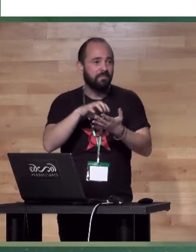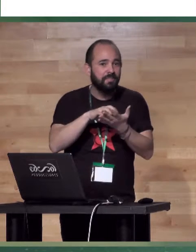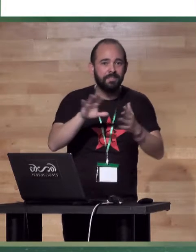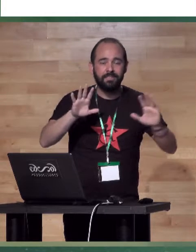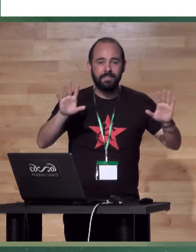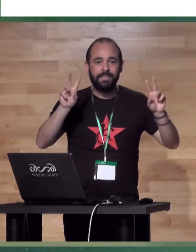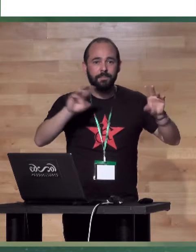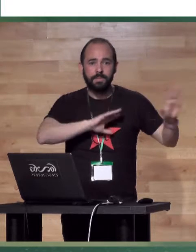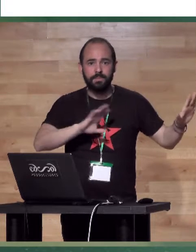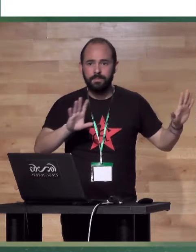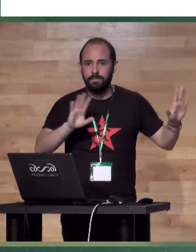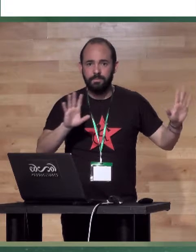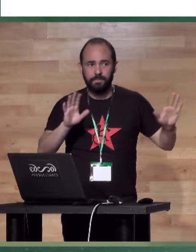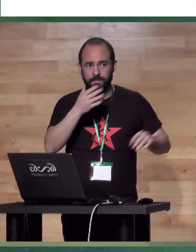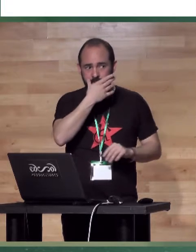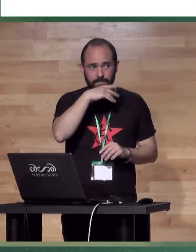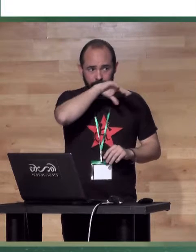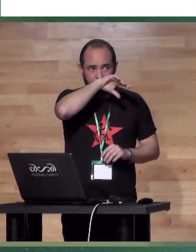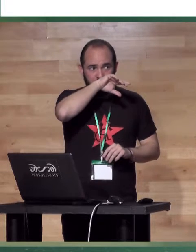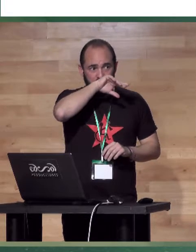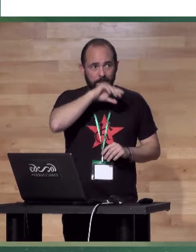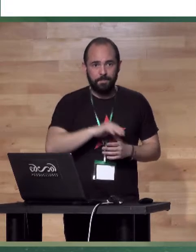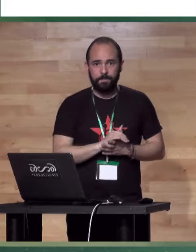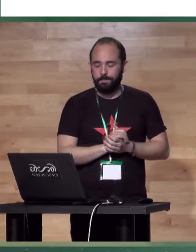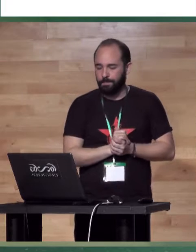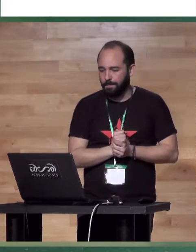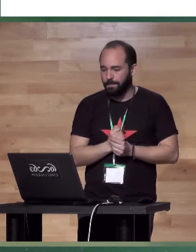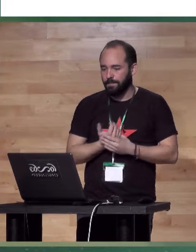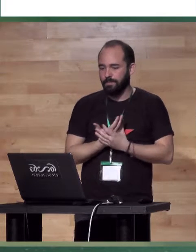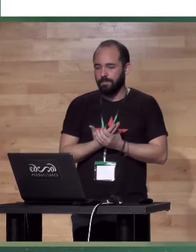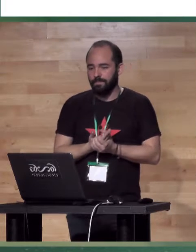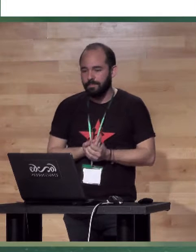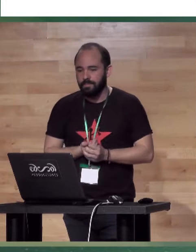¿Alguna pregunta, alguna duda sobre esto?